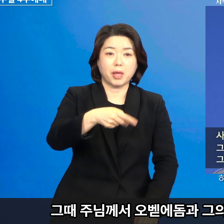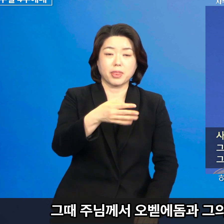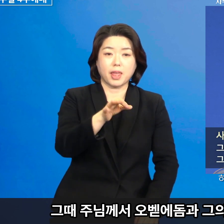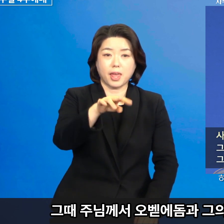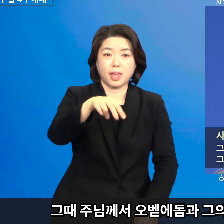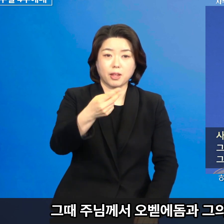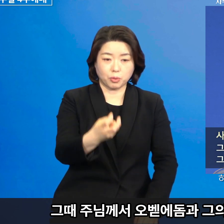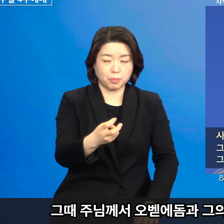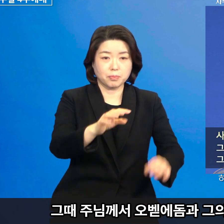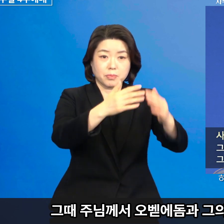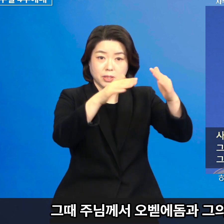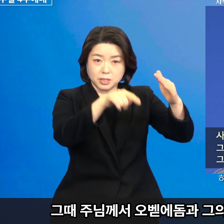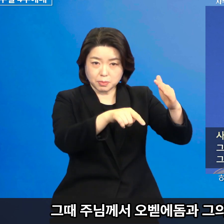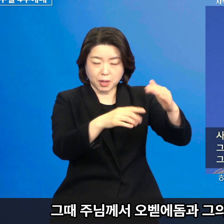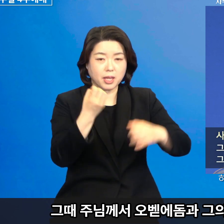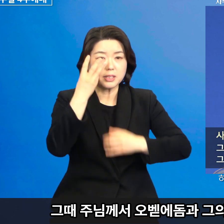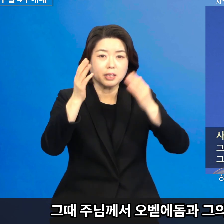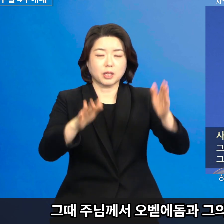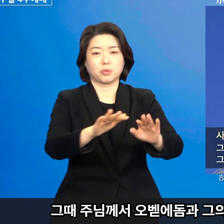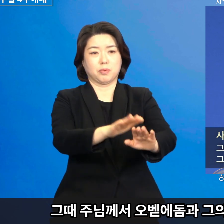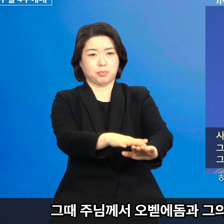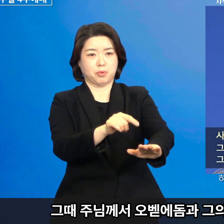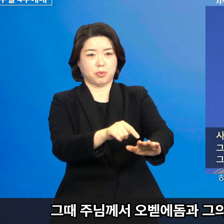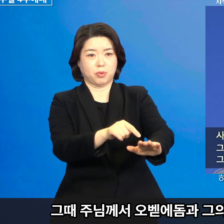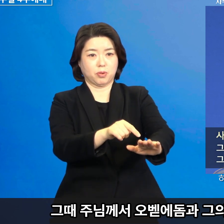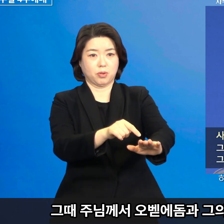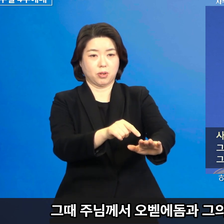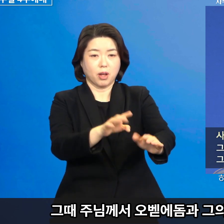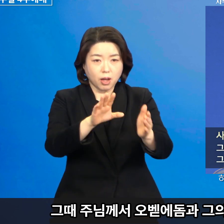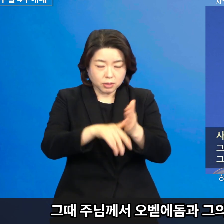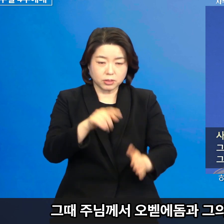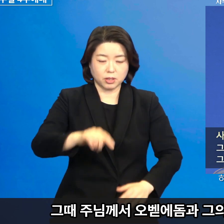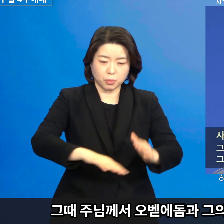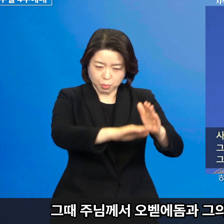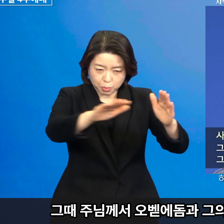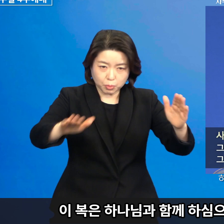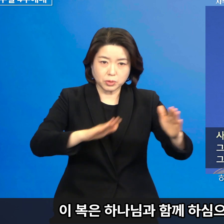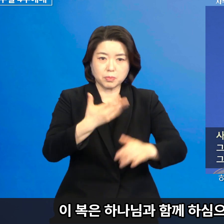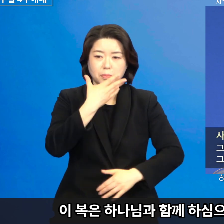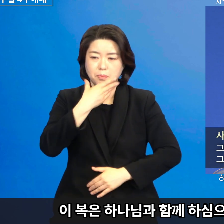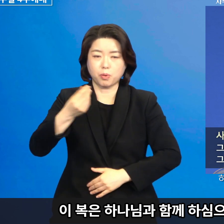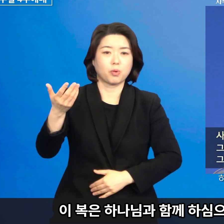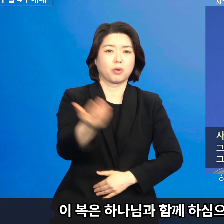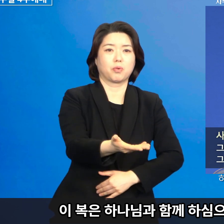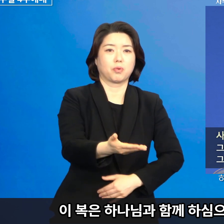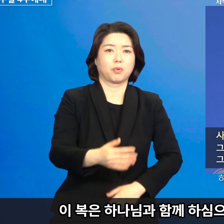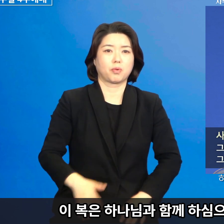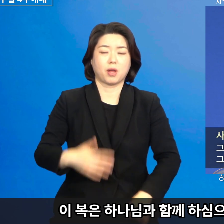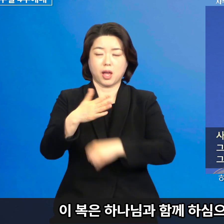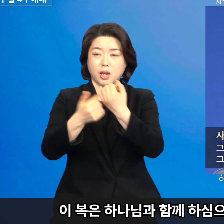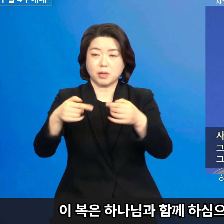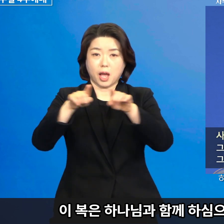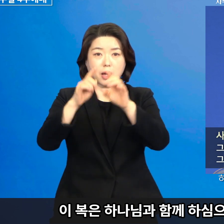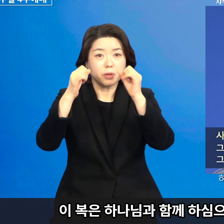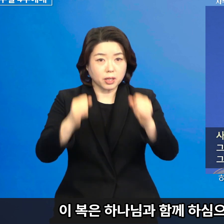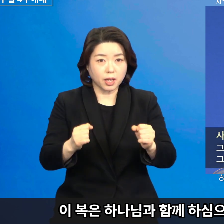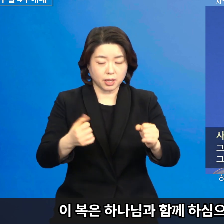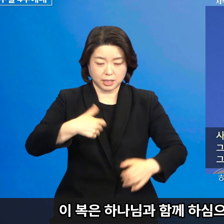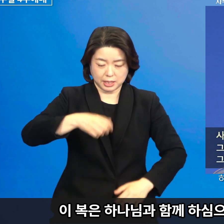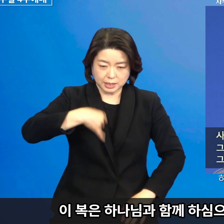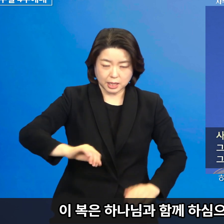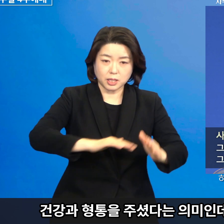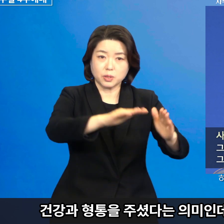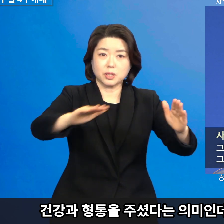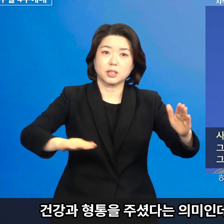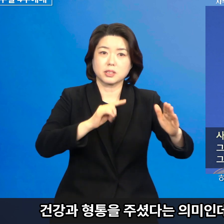그때 주님께서 오벳 에돔과 그의 온 집안에 복을 내려 주셨다. 이 복은 하나님과 함께 하심으로 말미암아 자녀와